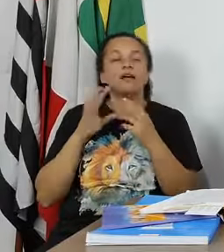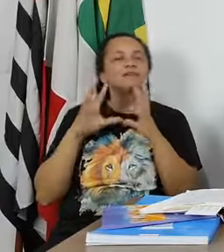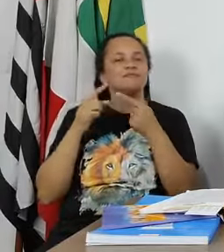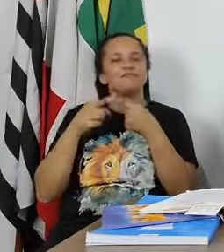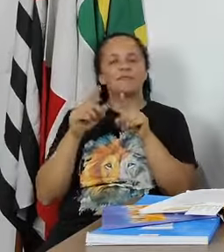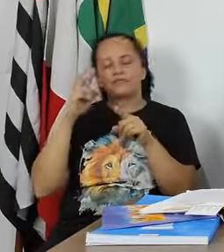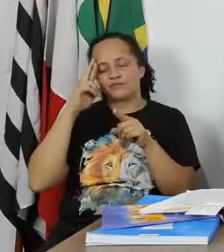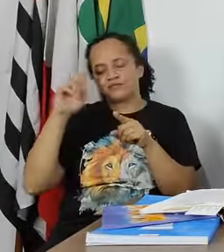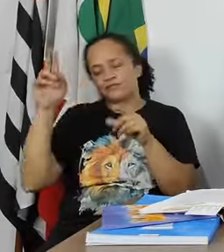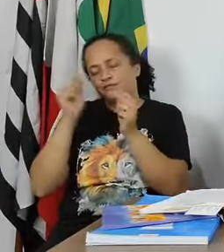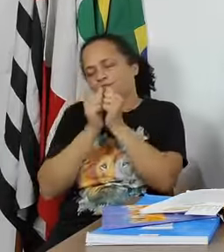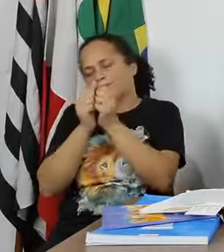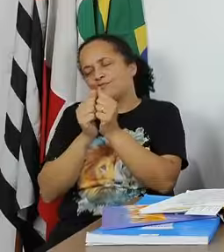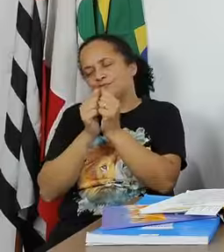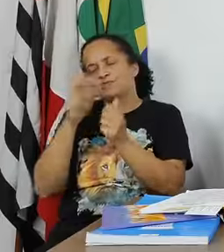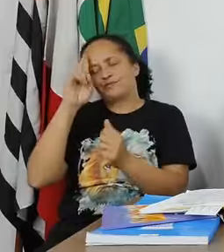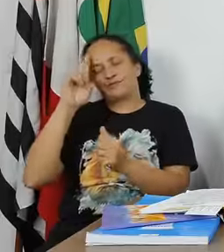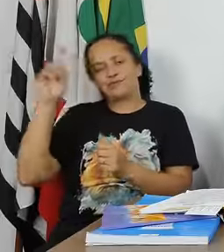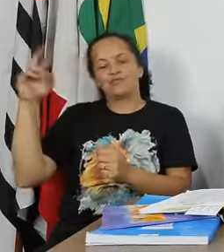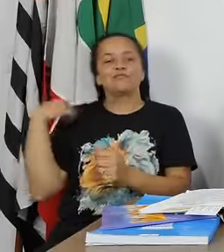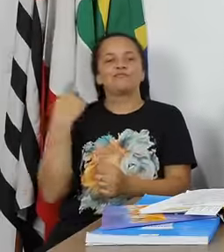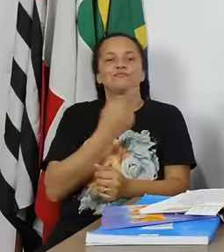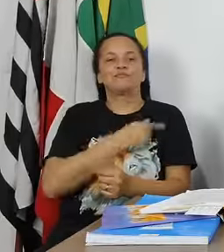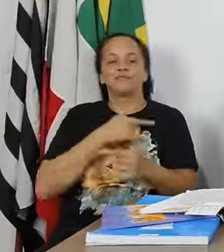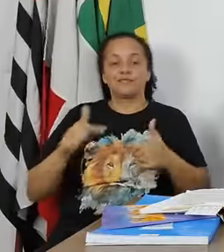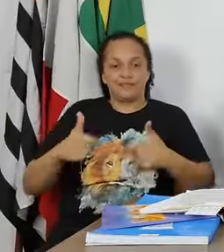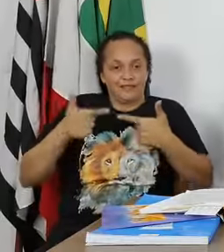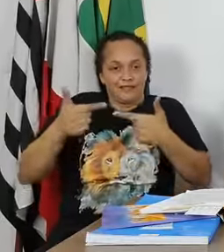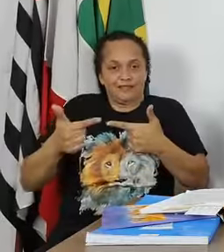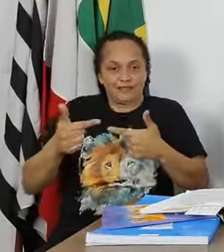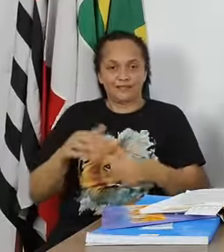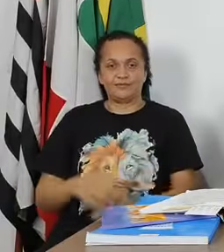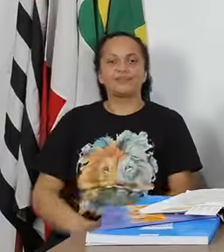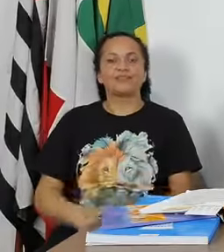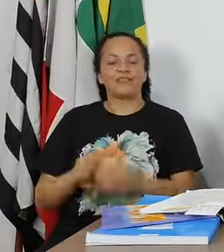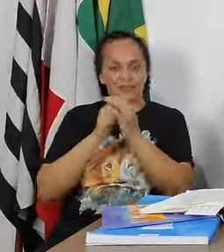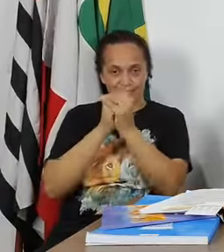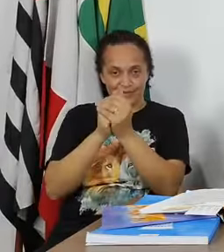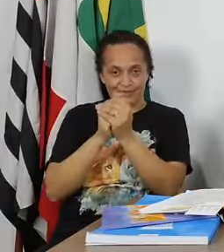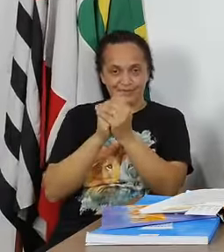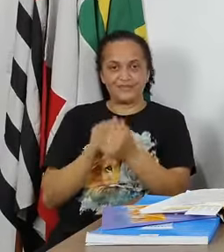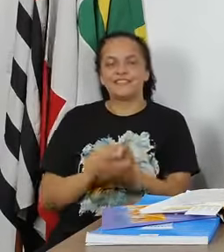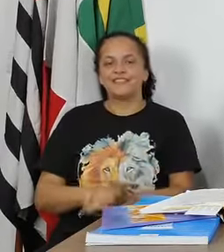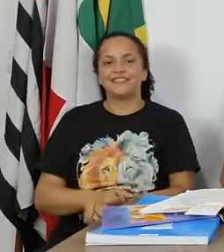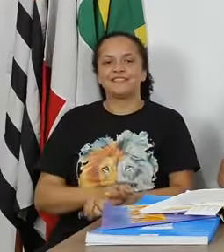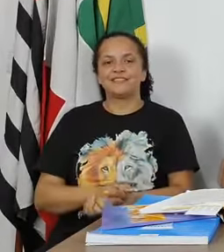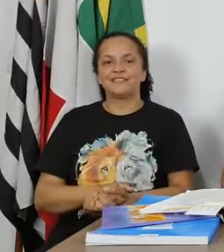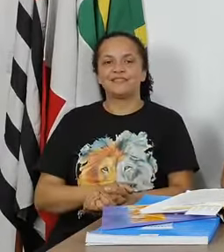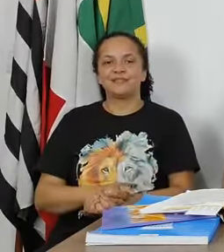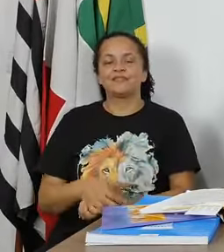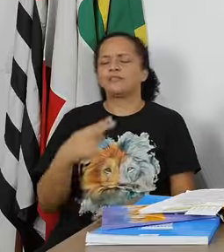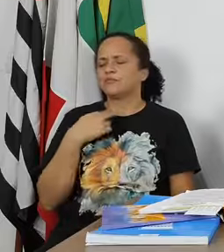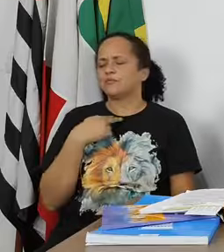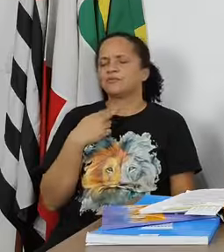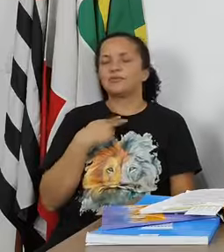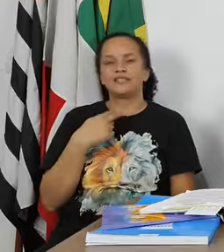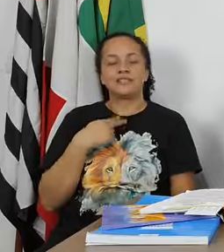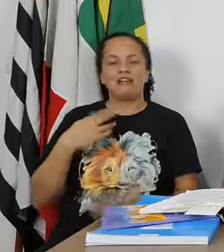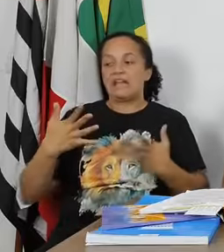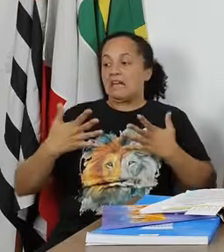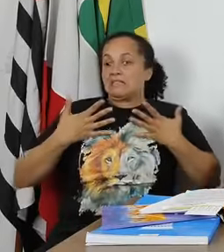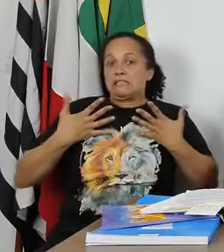ajudar a vencer essa batalha. Amém? Então é isso, meus irmãos. Não devemos nos